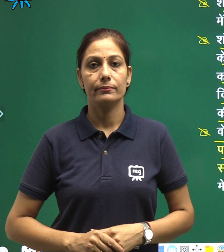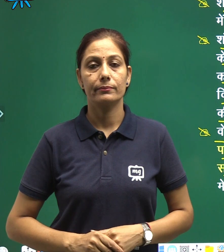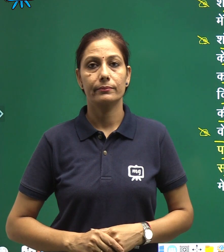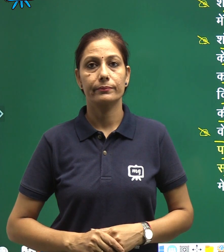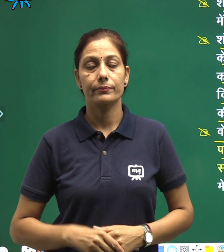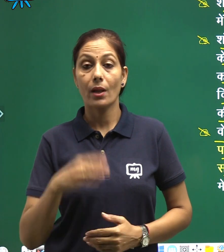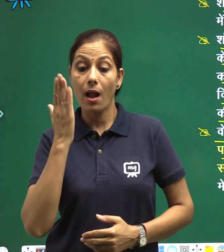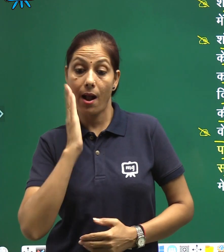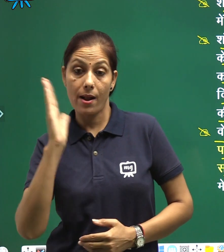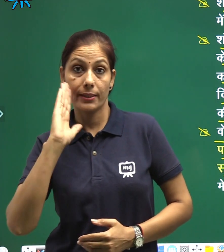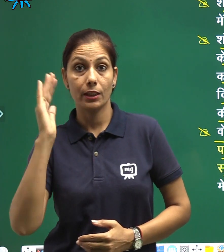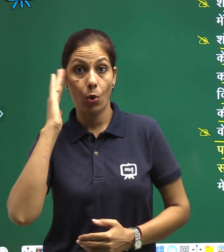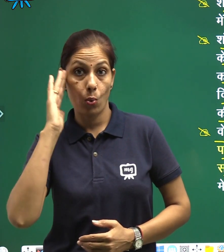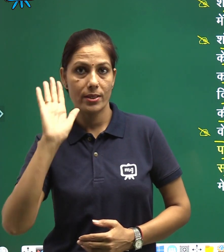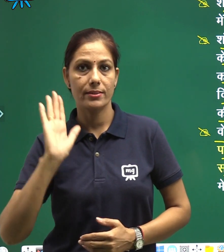संगीत ज्ञान